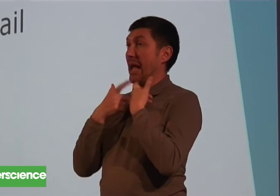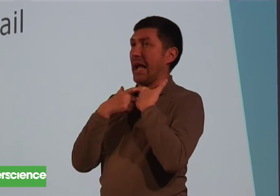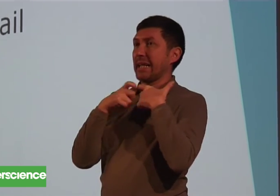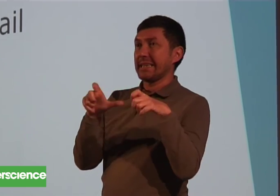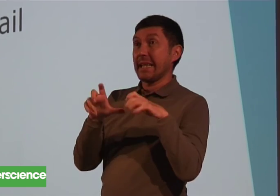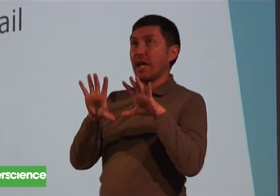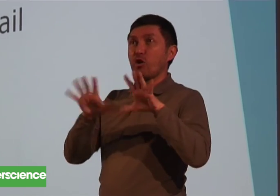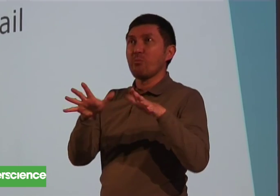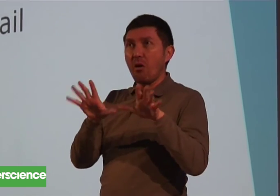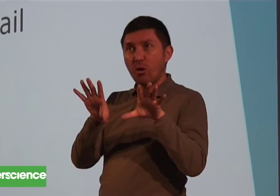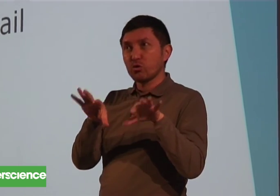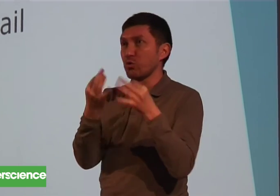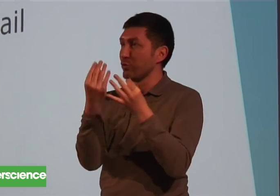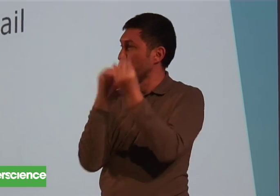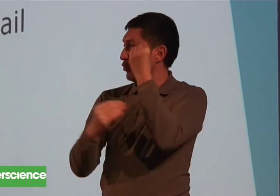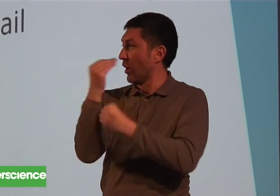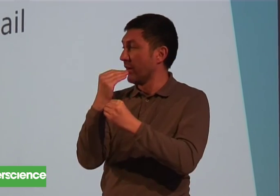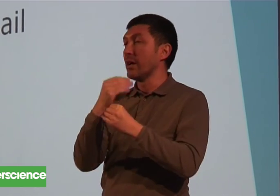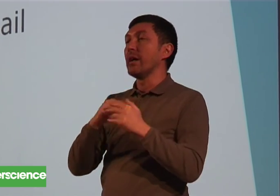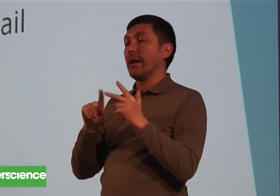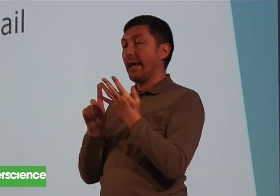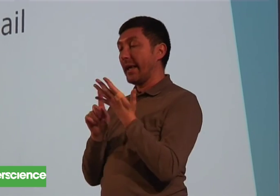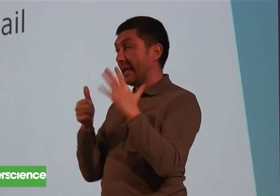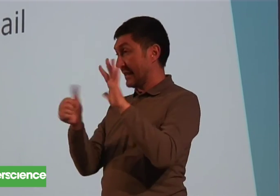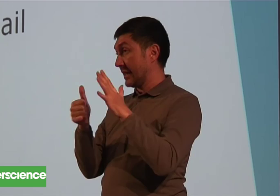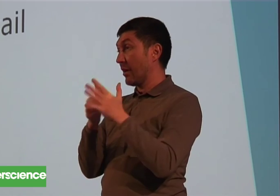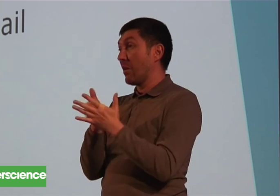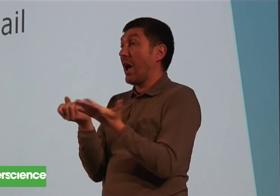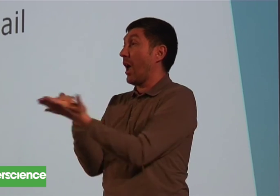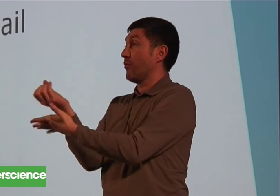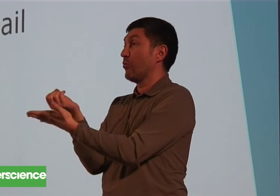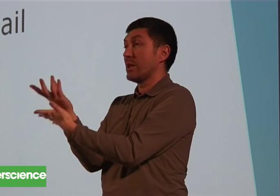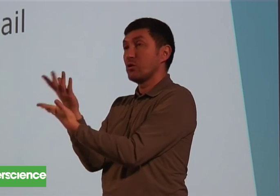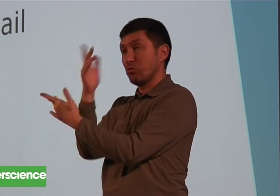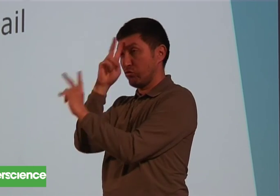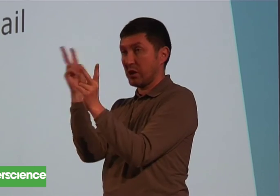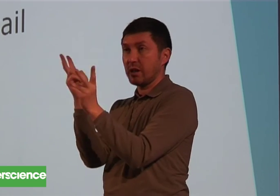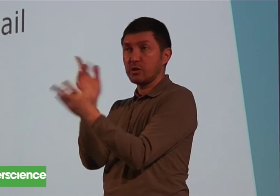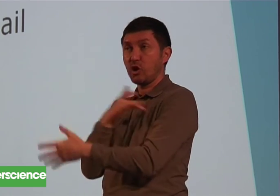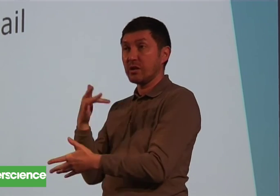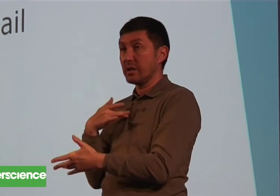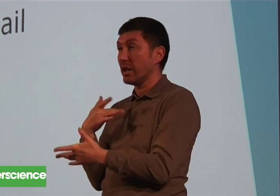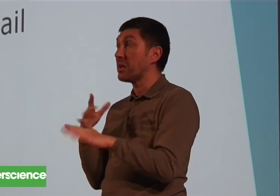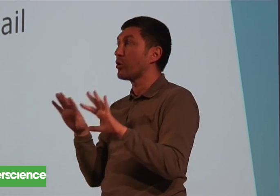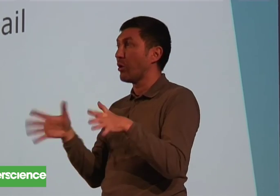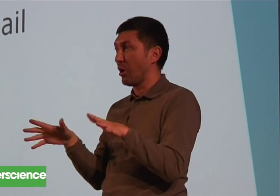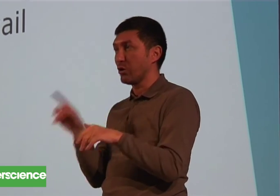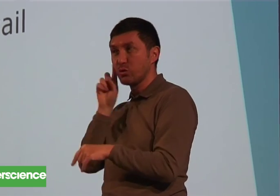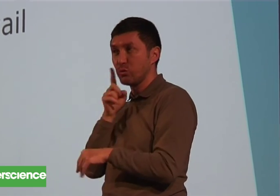soins, et également la question d'information sur la santé. Alors, dans cette présentation, donc, je vais vraiment me focaliser sur